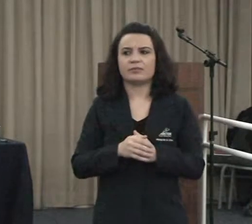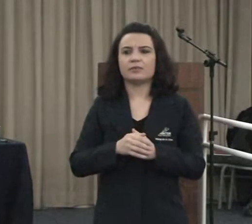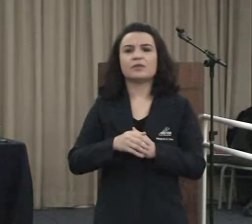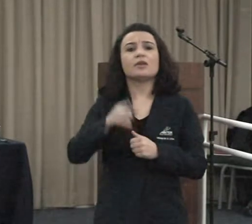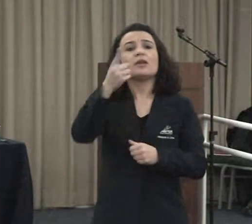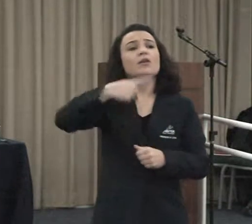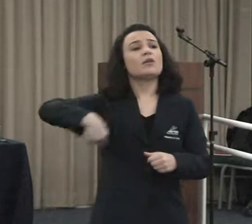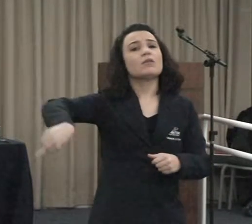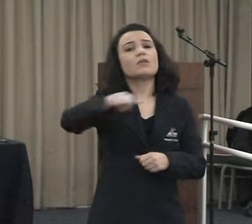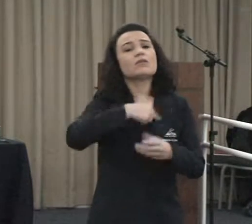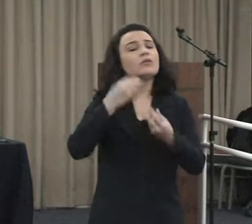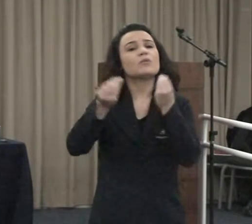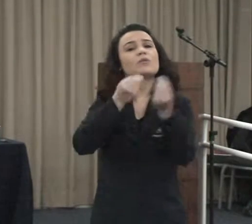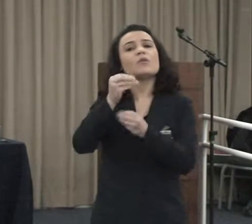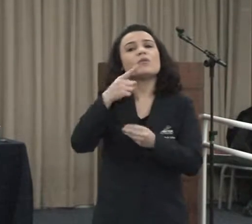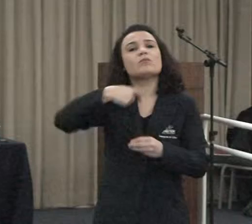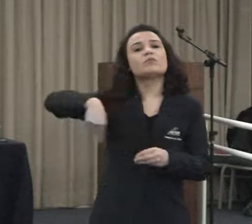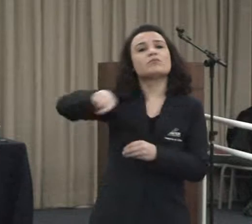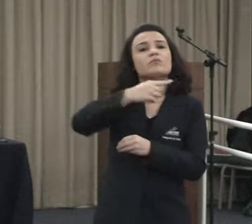vida?